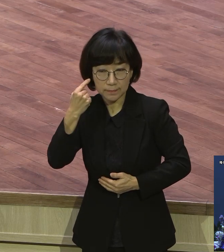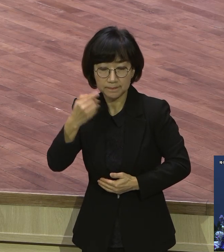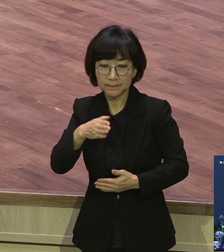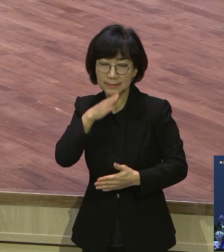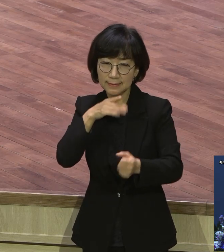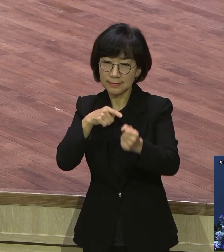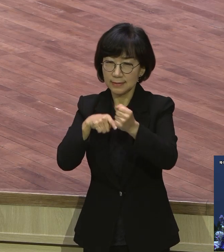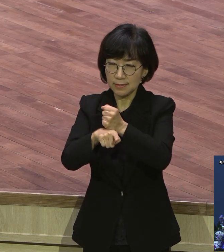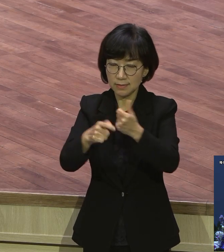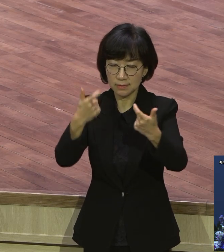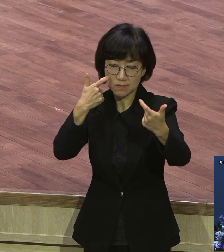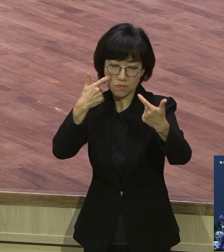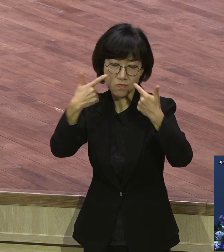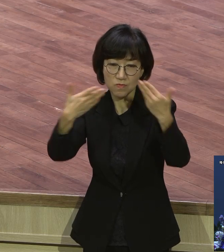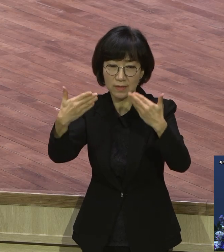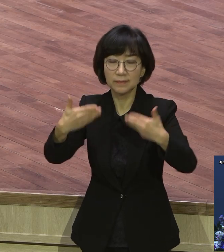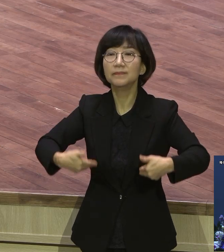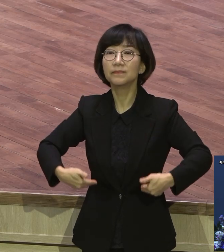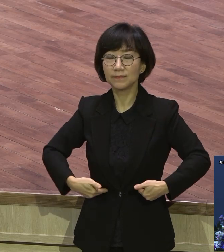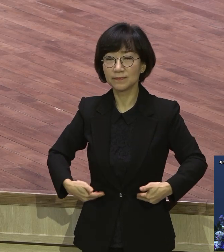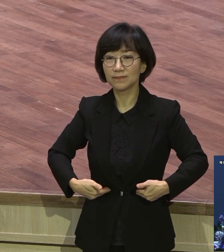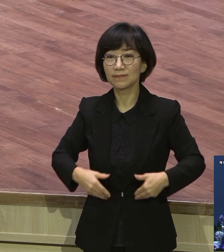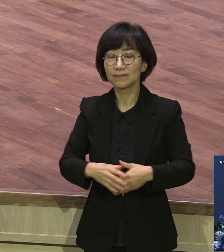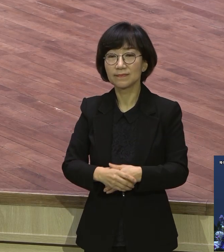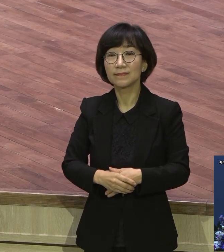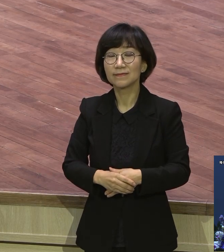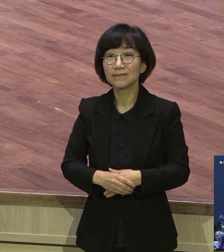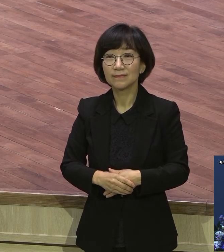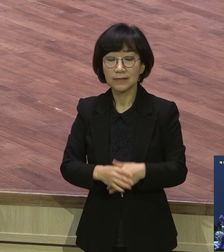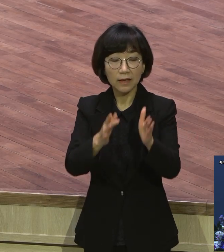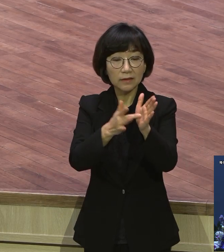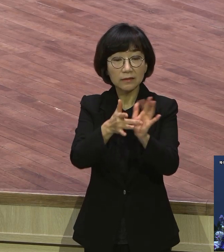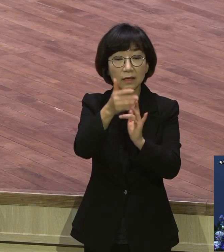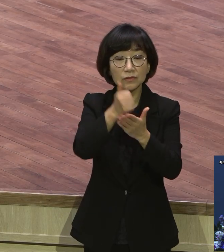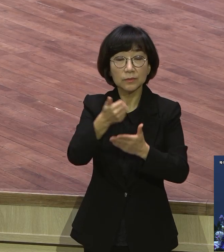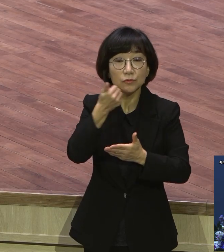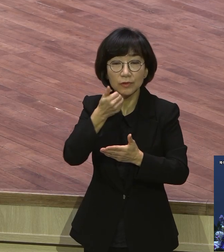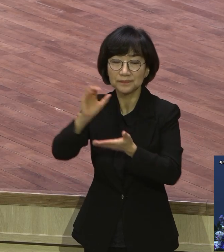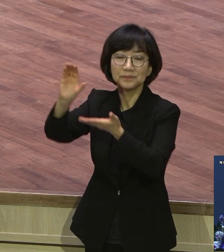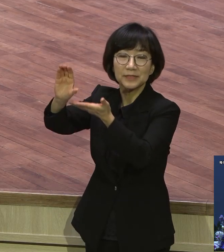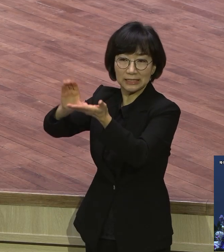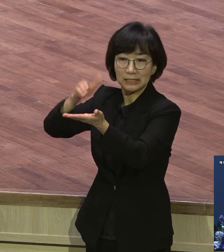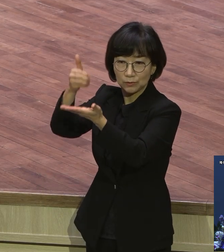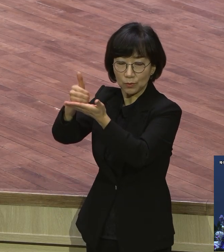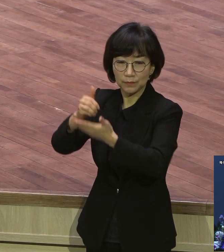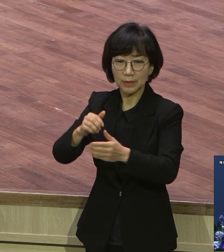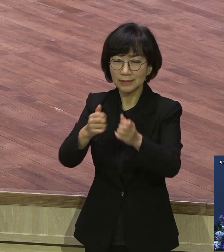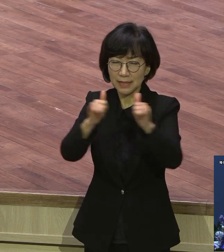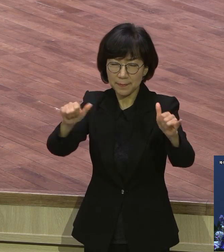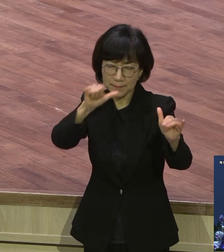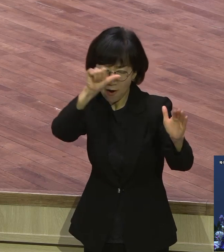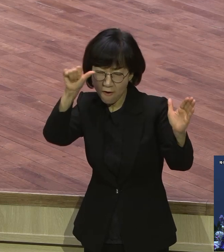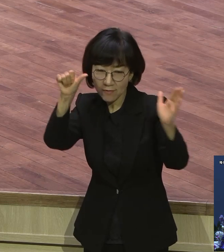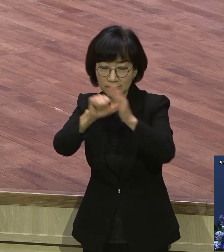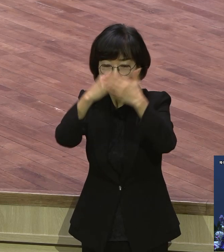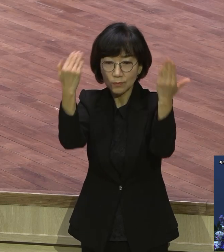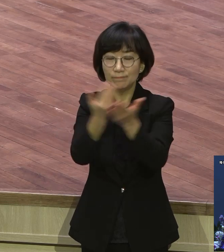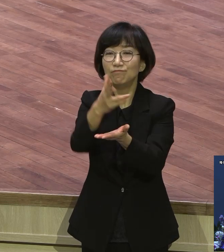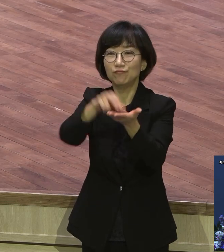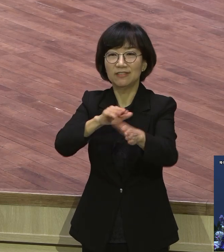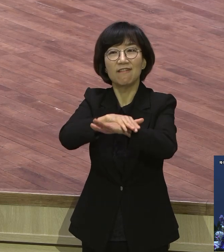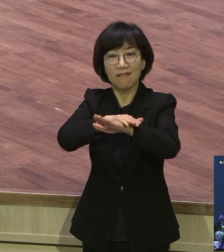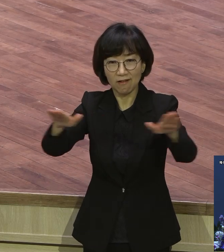굳건이 있어야 돼요 예수님이 그리소를 하셔서 인생 모든 것을 해결하셨다 그럼 끝난 거예요